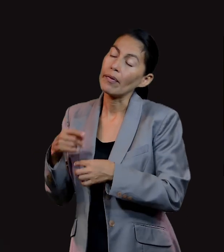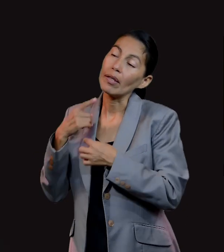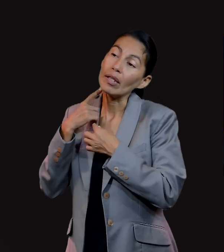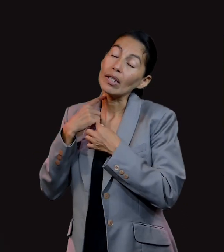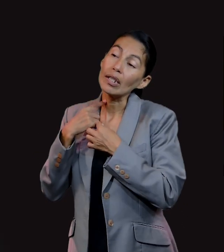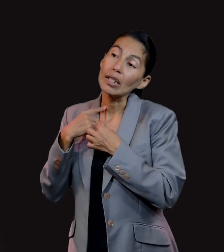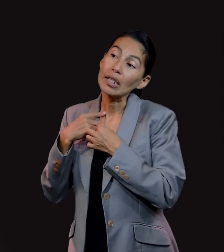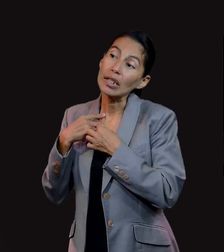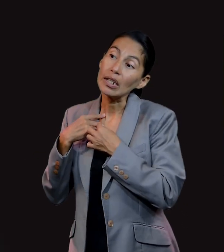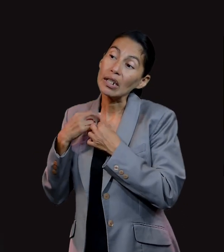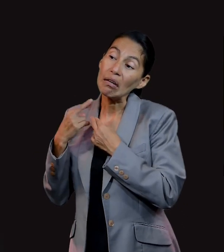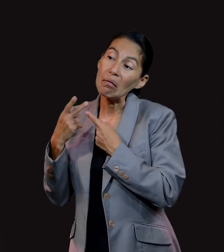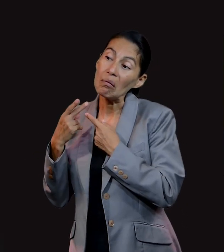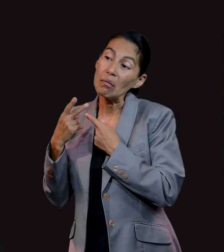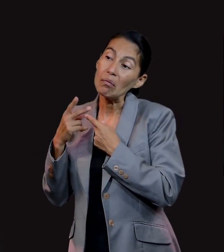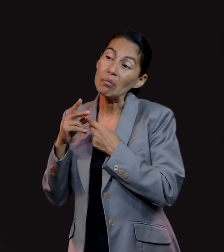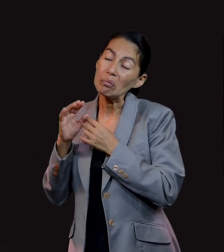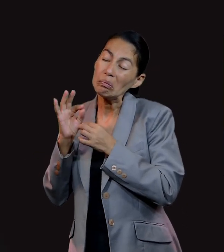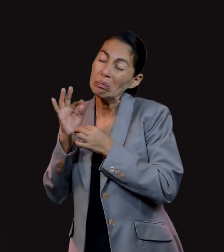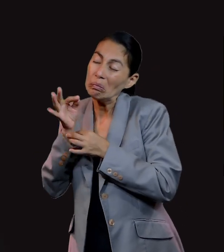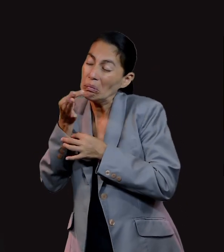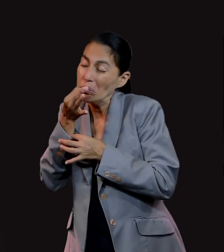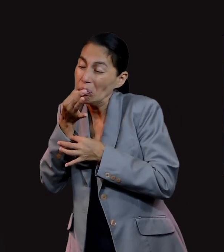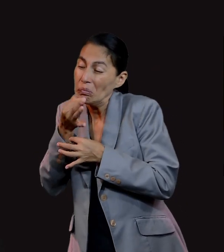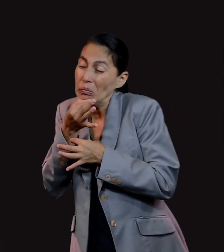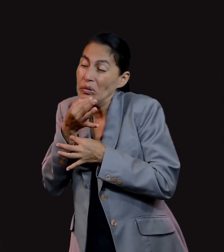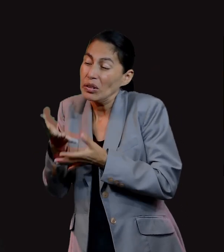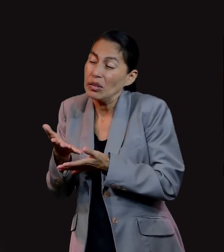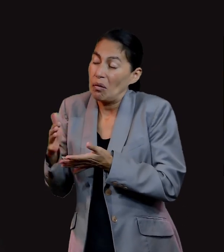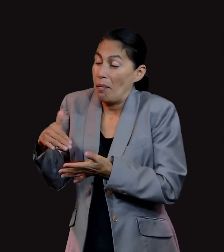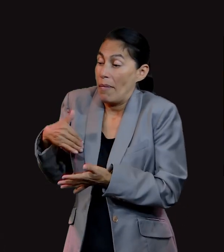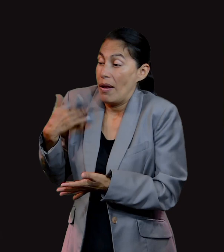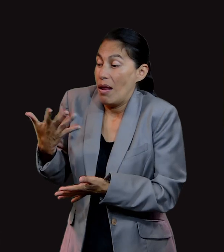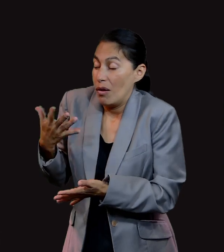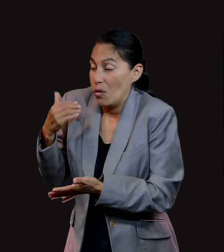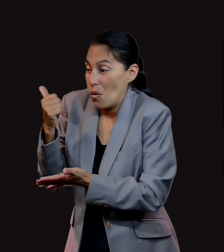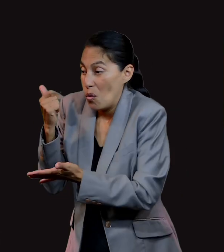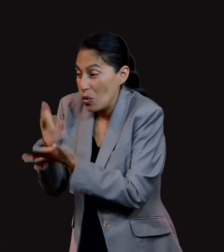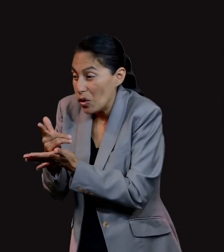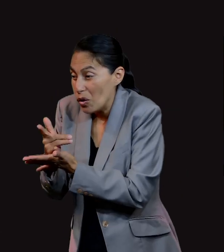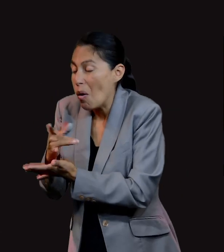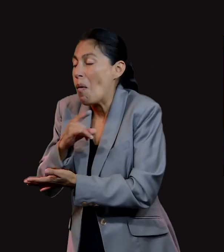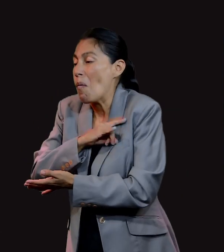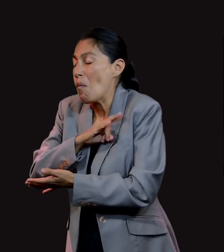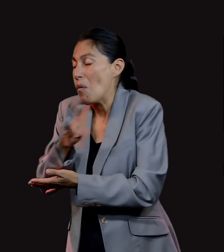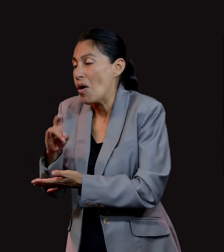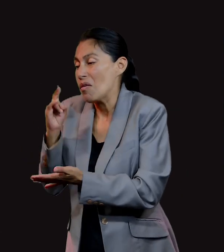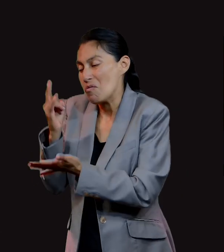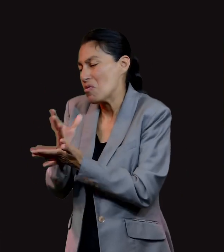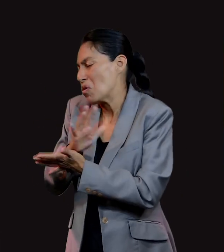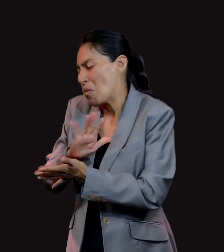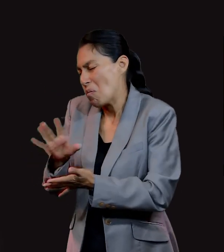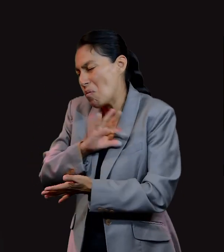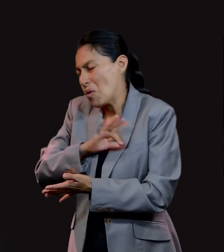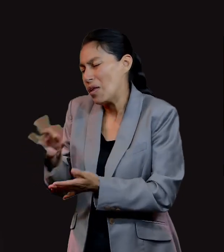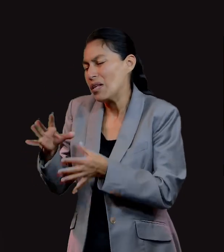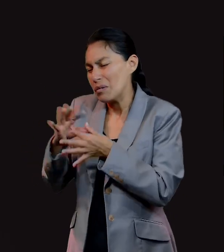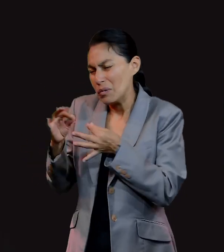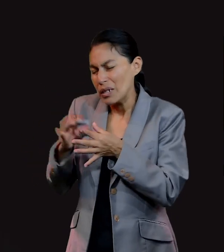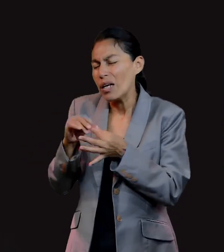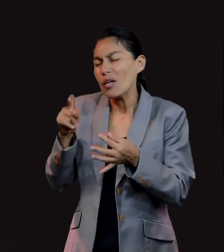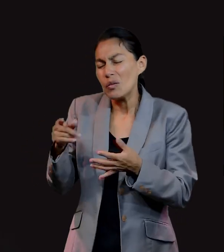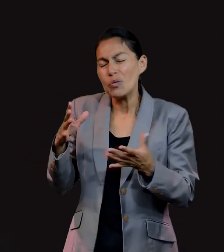dice la tráquea estuviste a punto de que de que se rompiera entonces dice solo un milagro puede